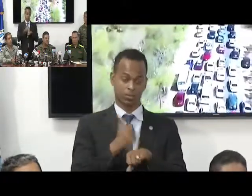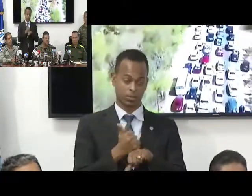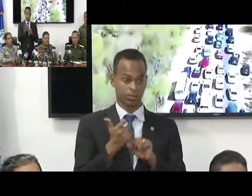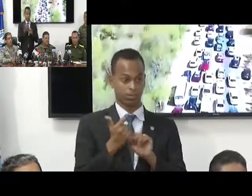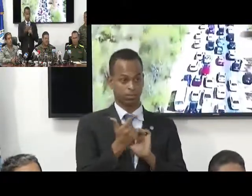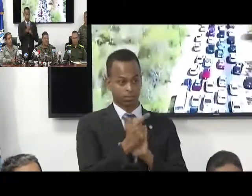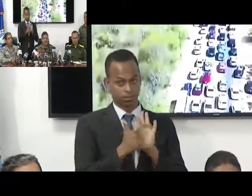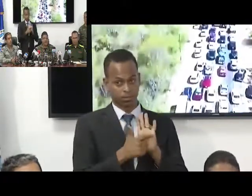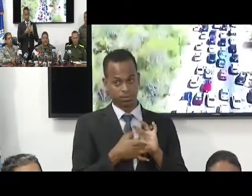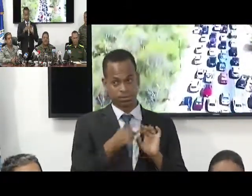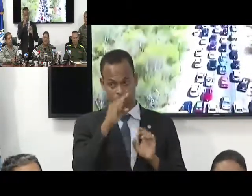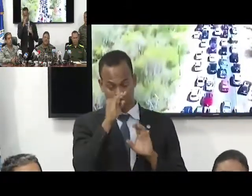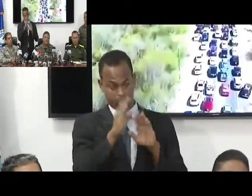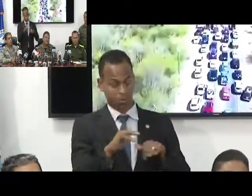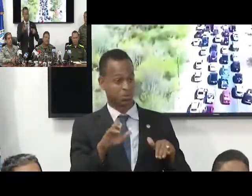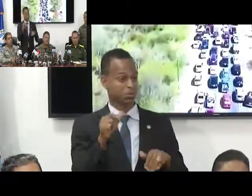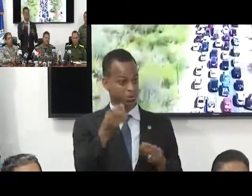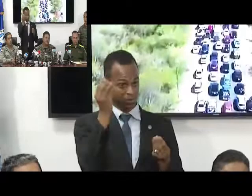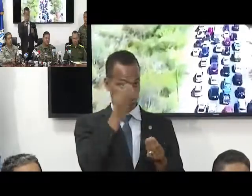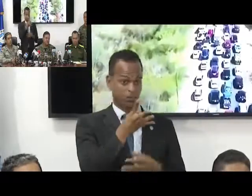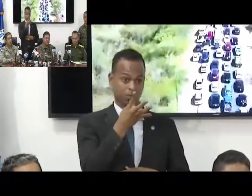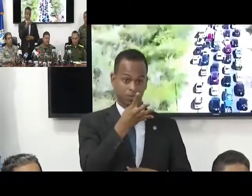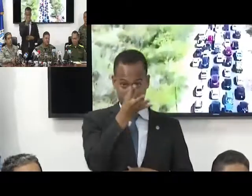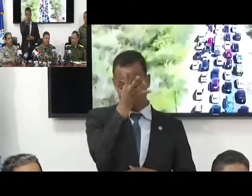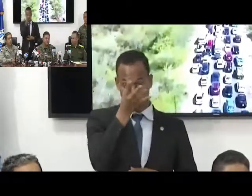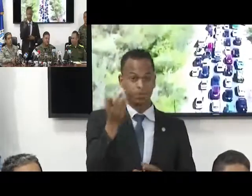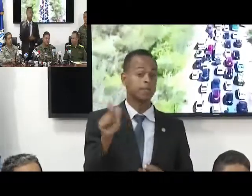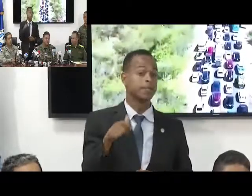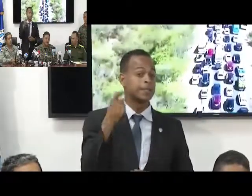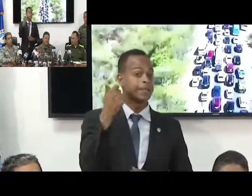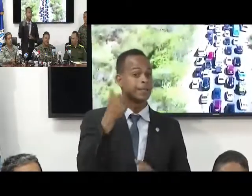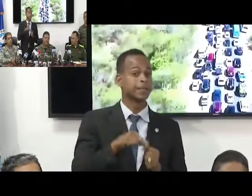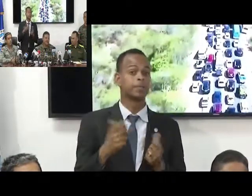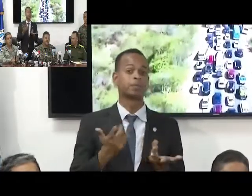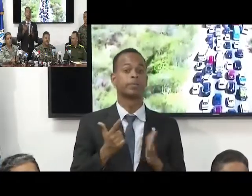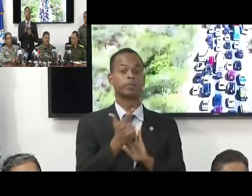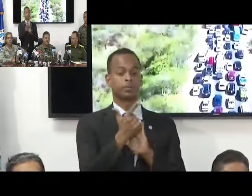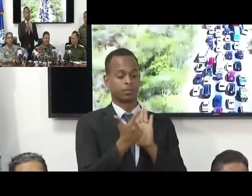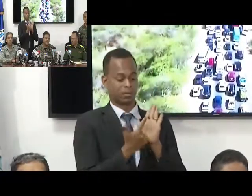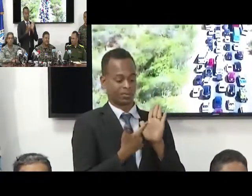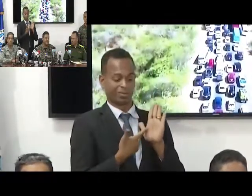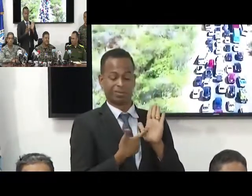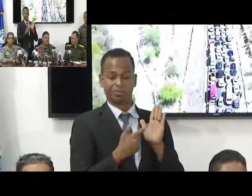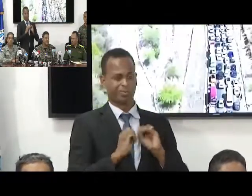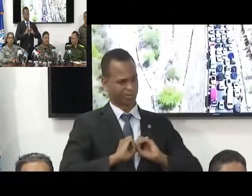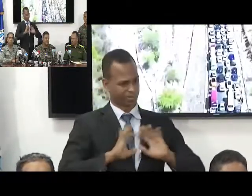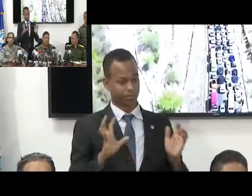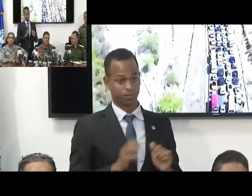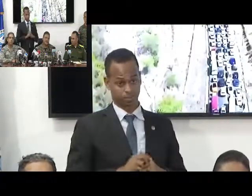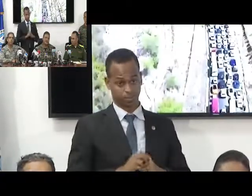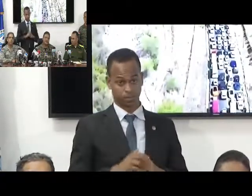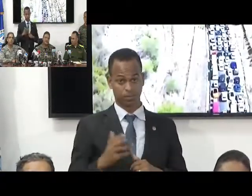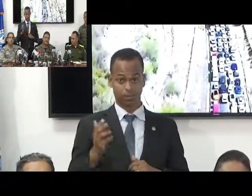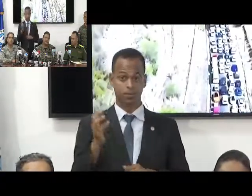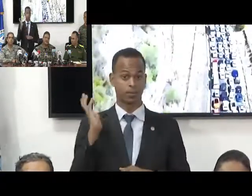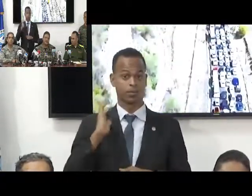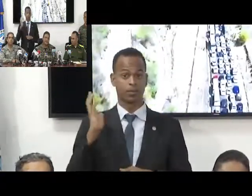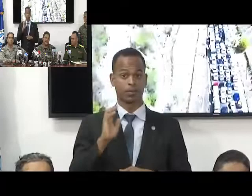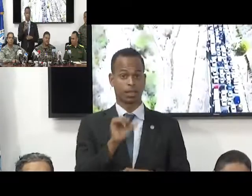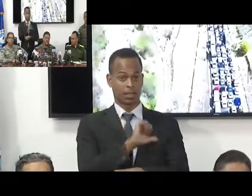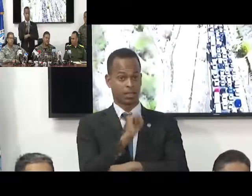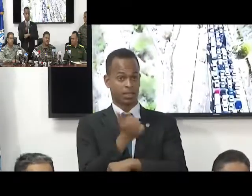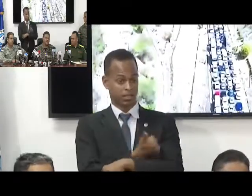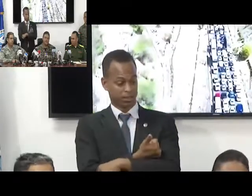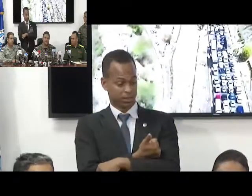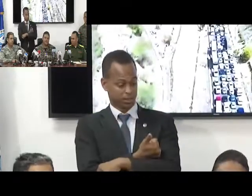Menor. Que también hay que recordarle a los padres lo siguiente, la ley es bien clara, en principio la autoridad y sobre todo